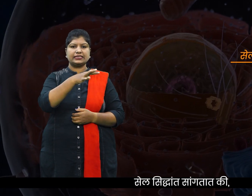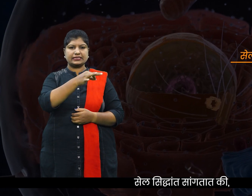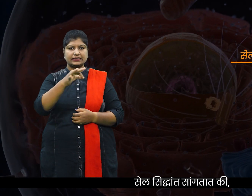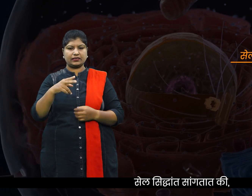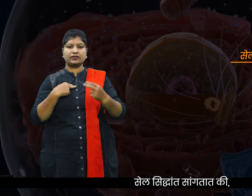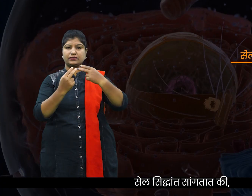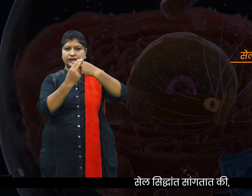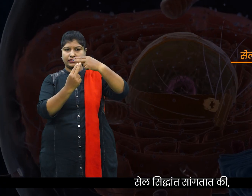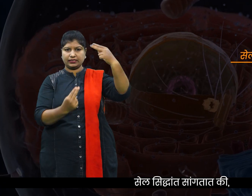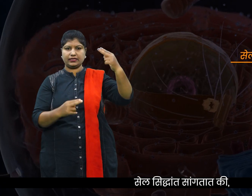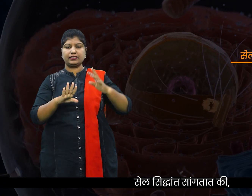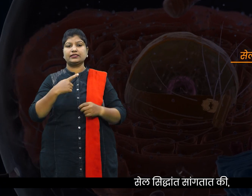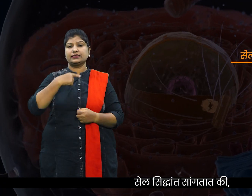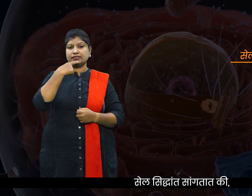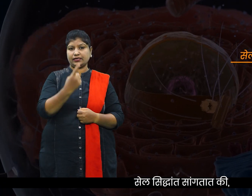सेल सिद्धांत सांगतात की